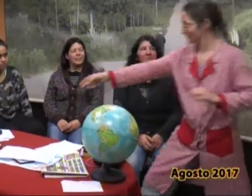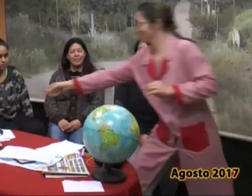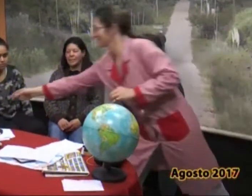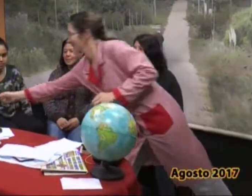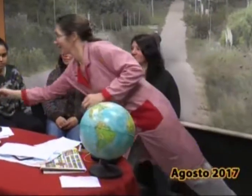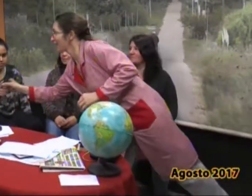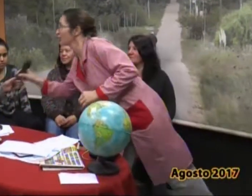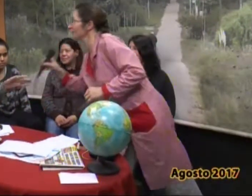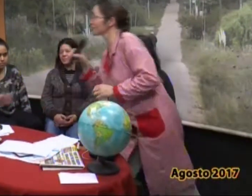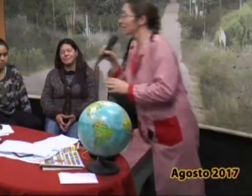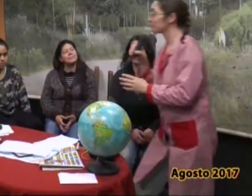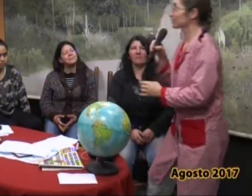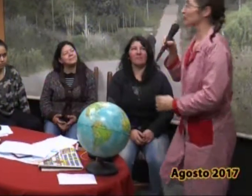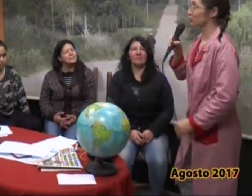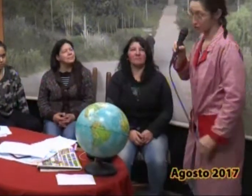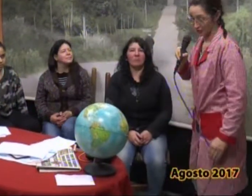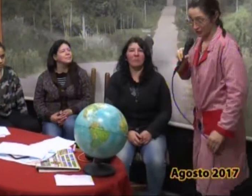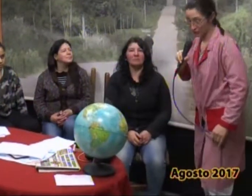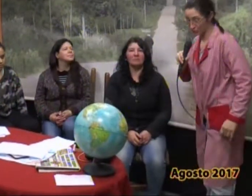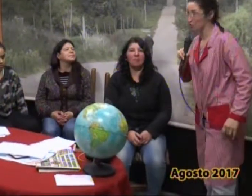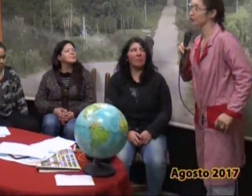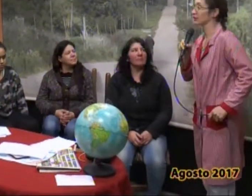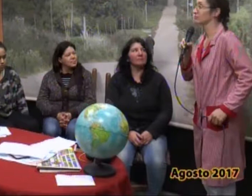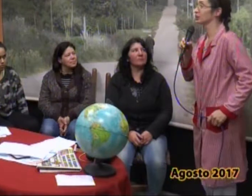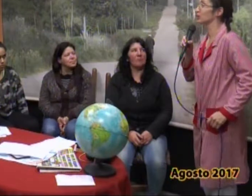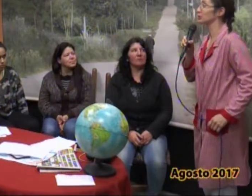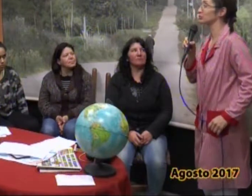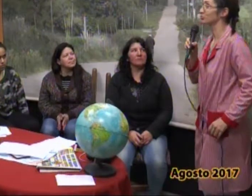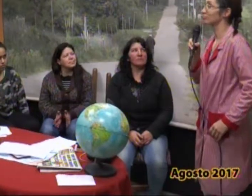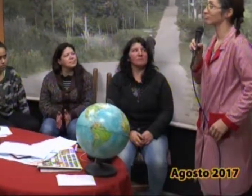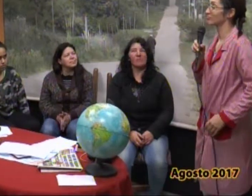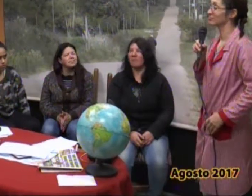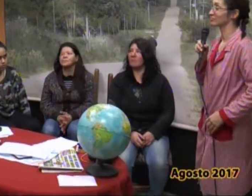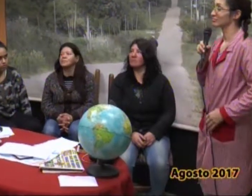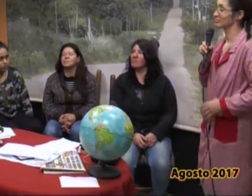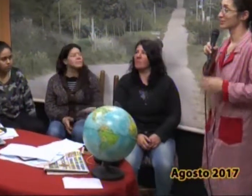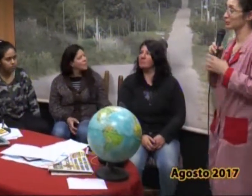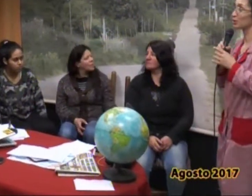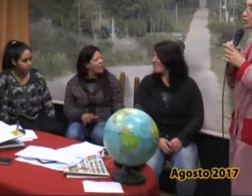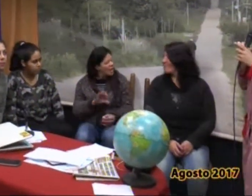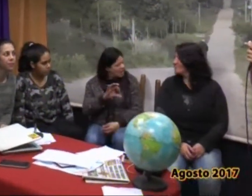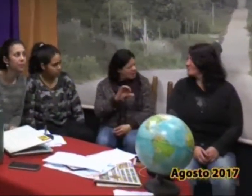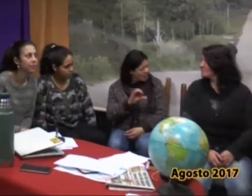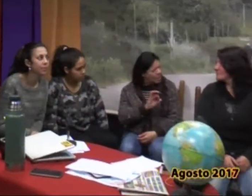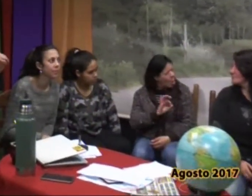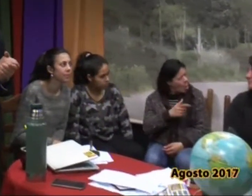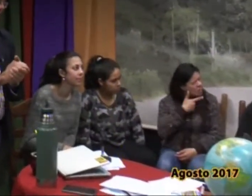Ahora se va el inspector Yorca Y viene un chofer De ómnibus Bien Vamos a andar Que vos lo conoces Escuchame